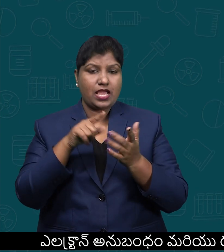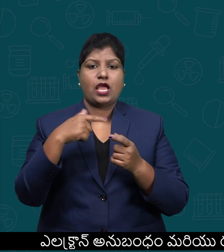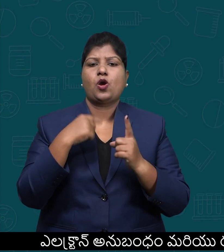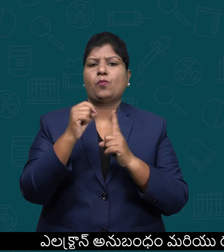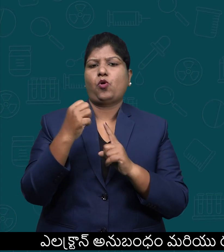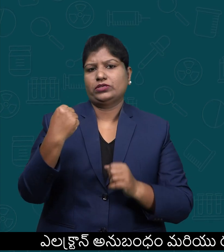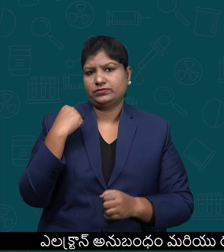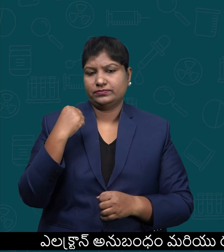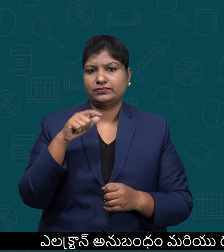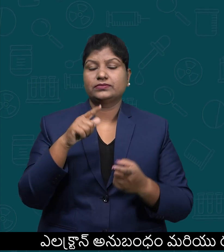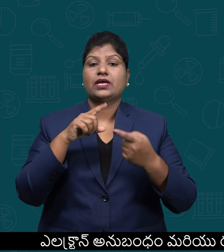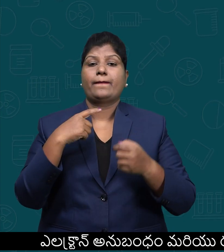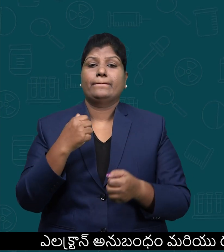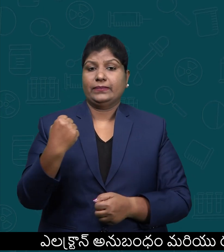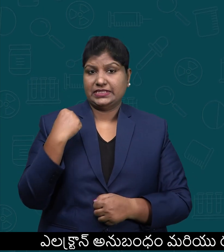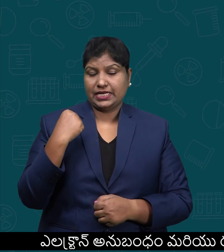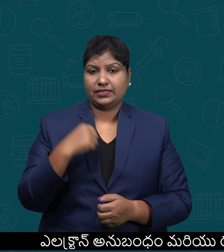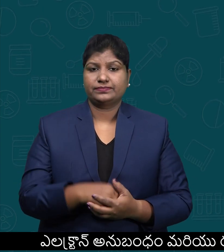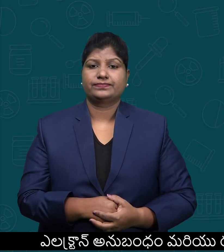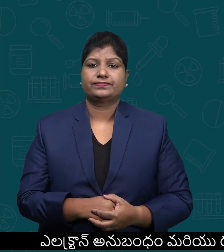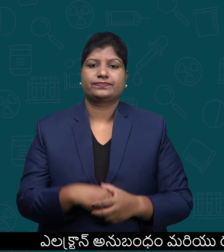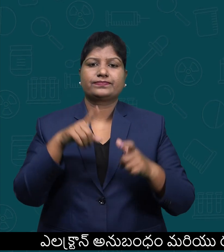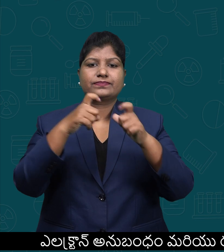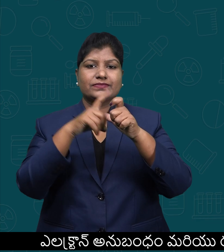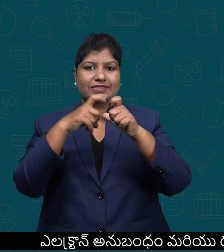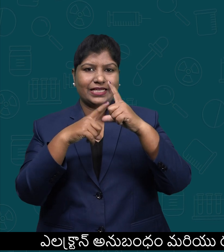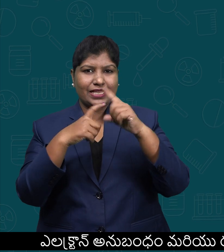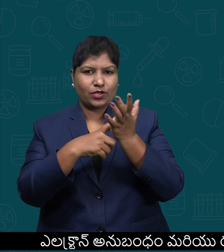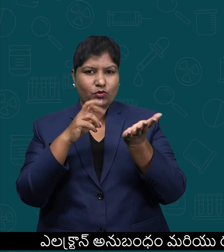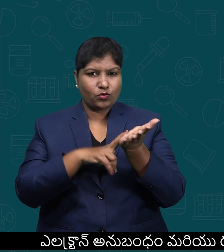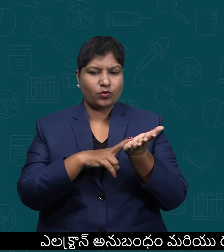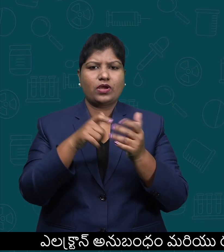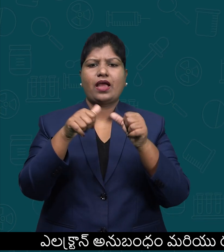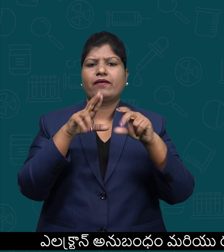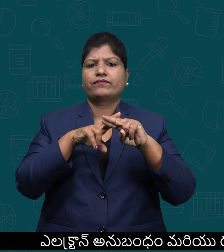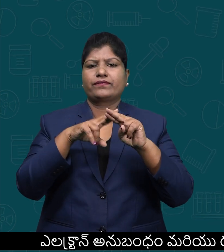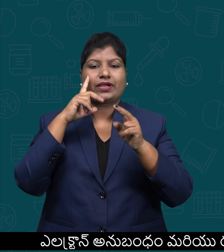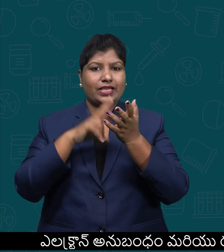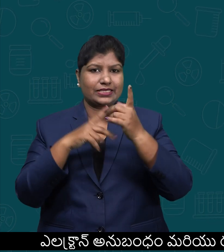ఎలక్ట్రాన్ అనుబంధం మరియు రుణ విద్యుదాత్మకతపై ఆధారపడి ఉంటుంది.